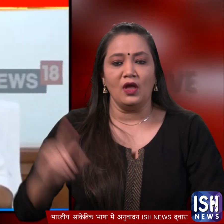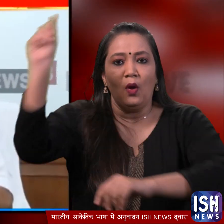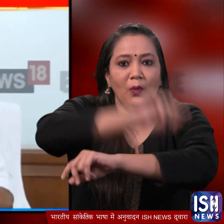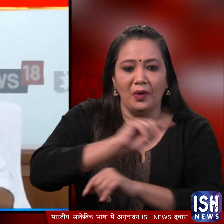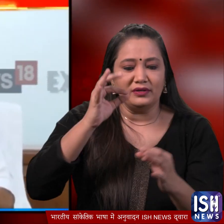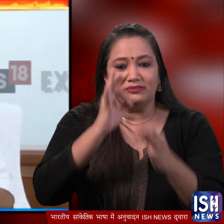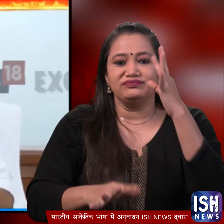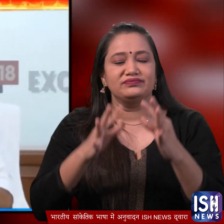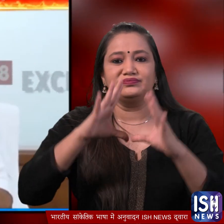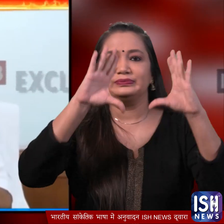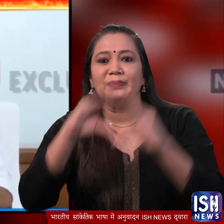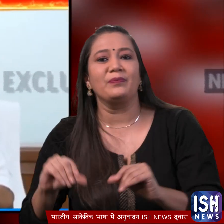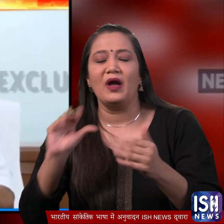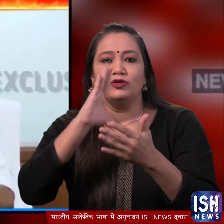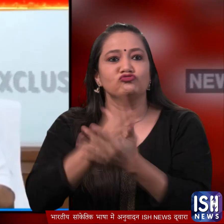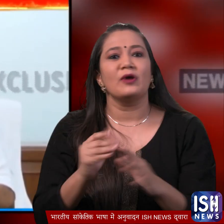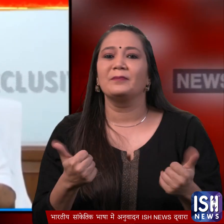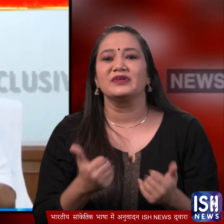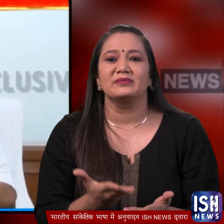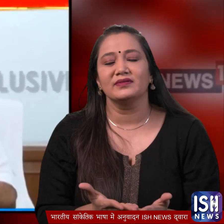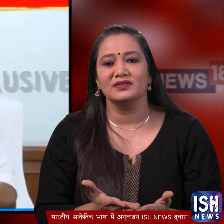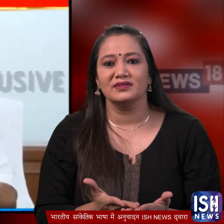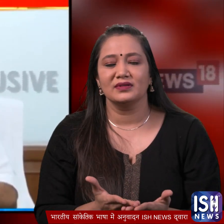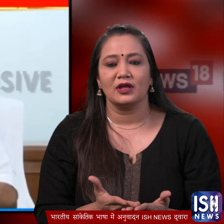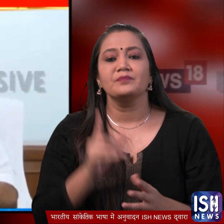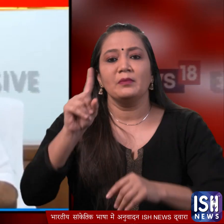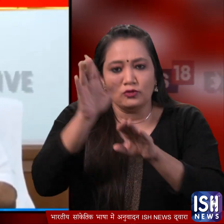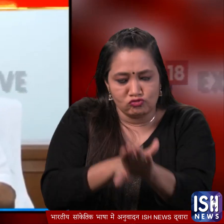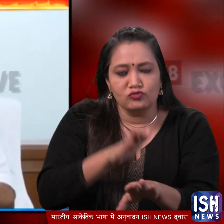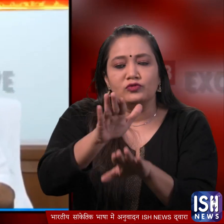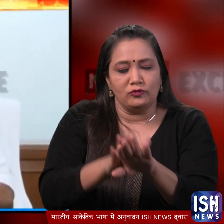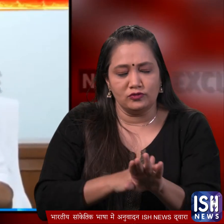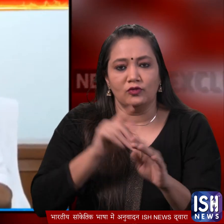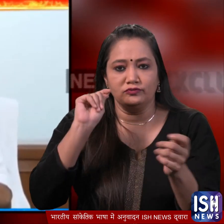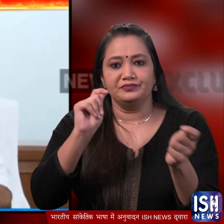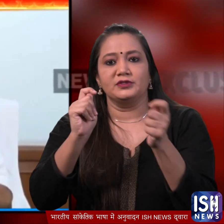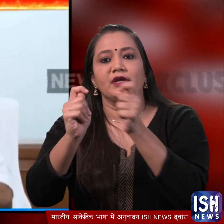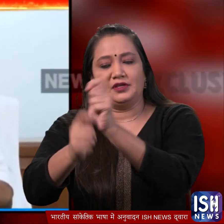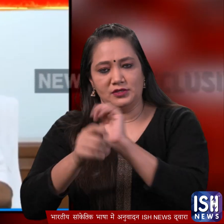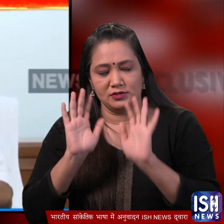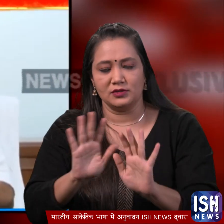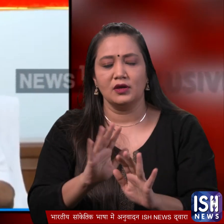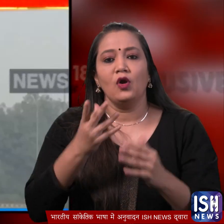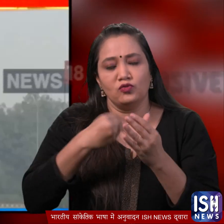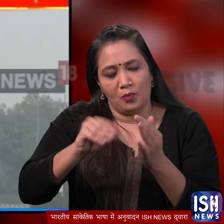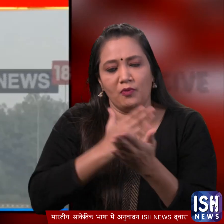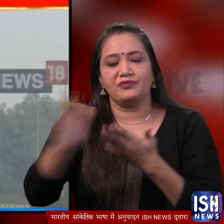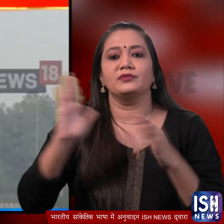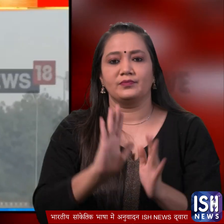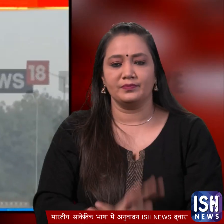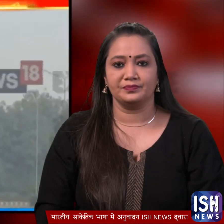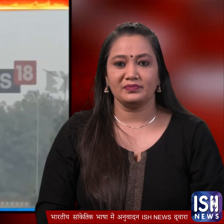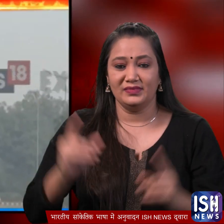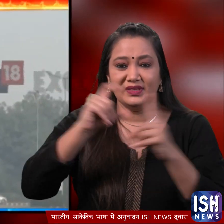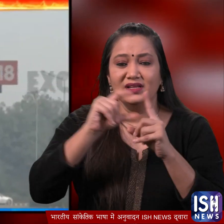स्टबल बर्निंग मुकम्मल नहीं यह प्रोसेस किया जा सकता, लेकिन धीरे धीरे ये समय लगता है, धीरे धीरे हट जाएगी।